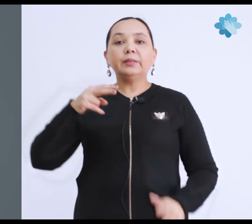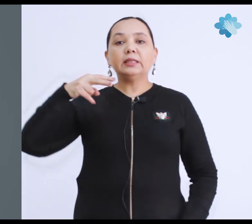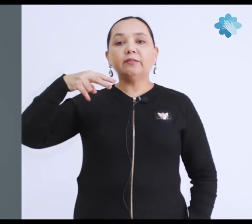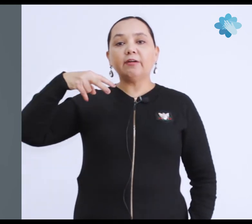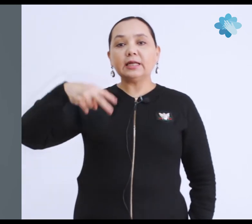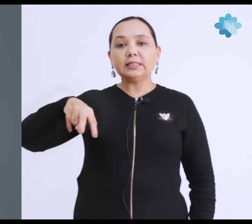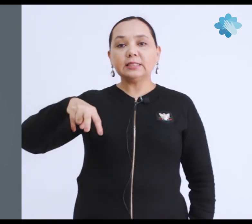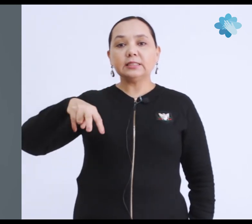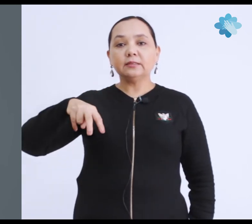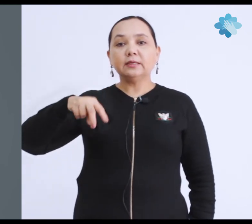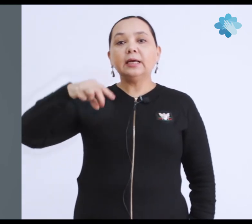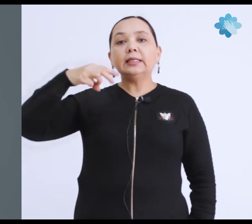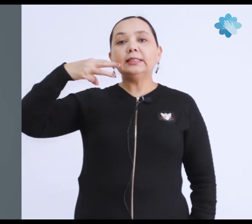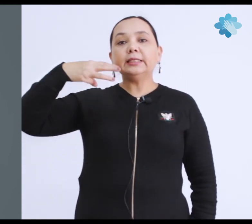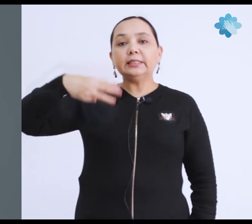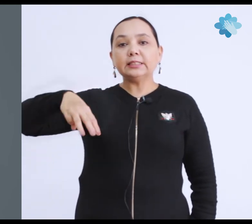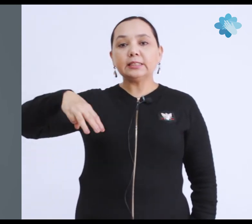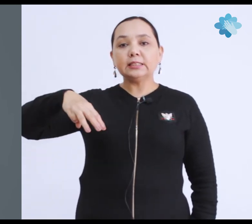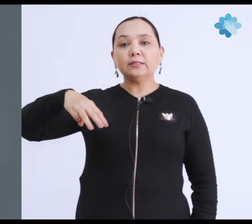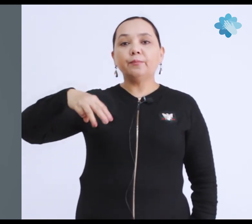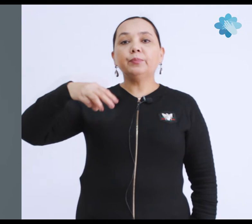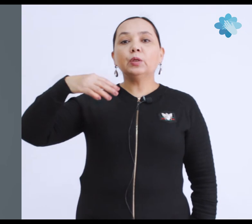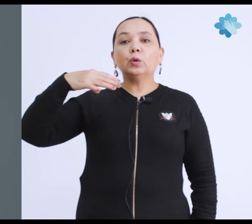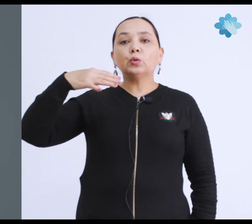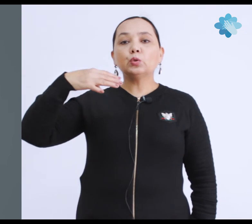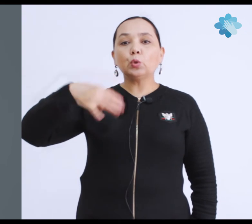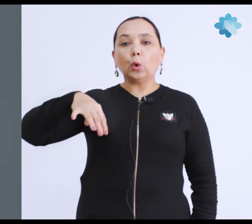девятнадцать, двадцать, тридцать, сорок,